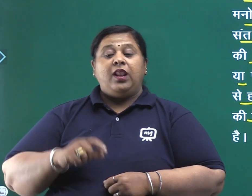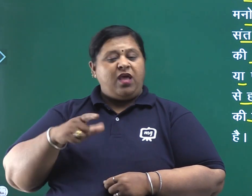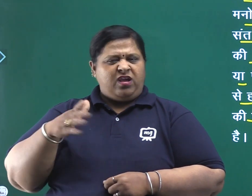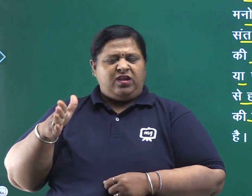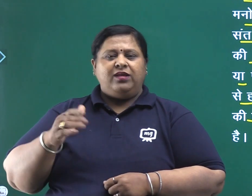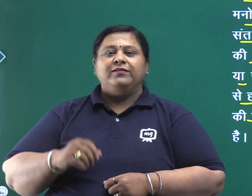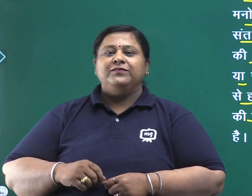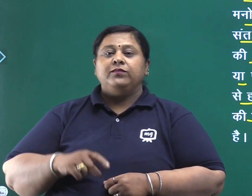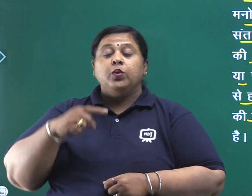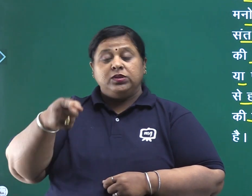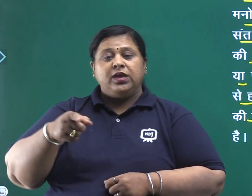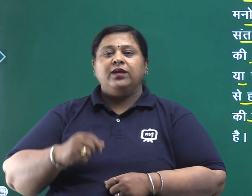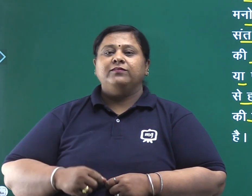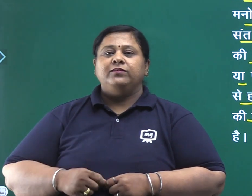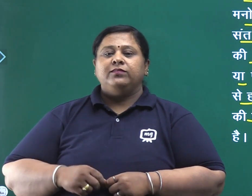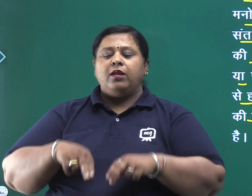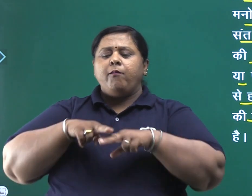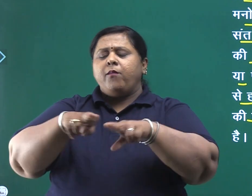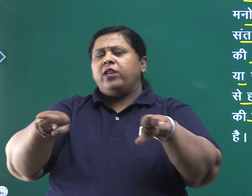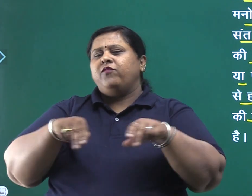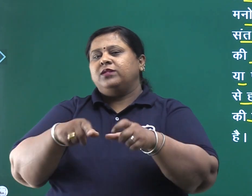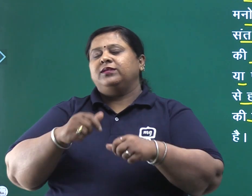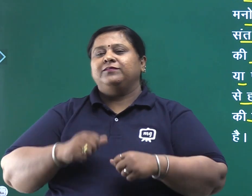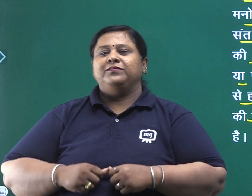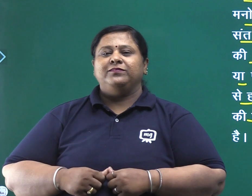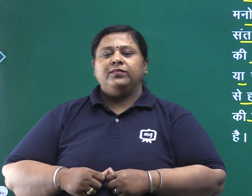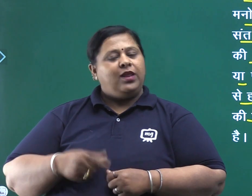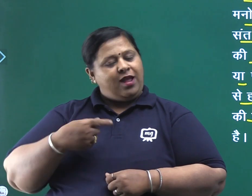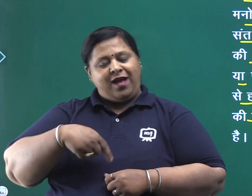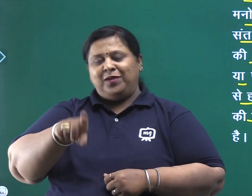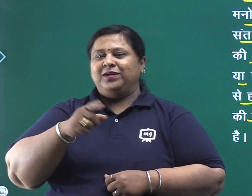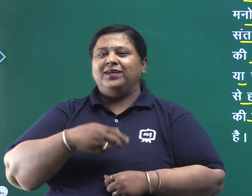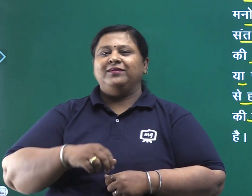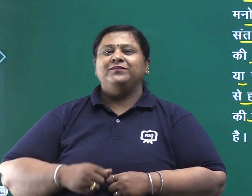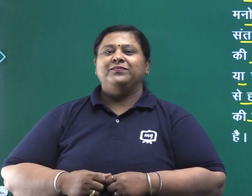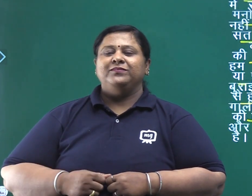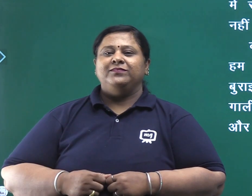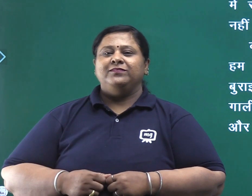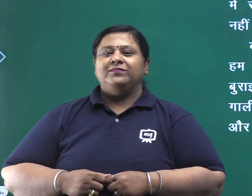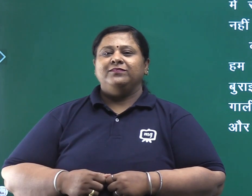कि उसके परिवार। आगे बढ़ते हैं।